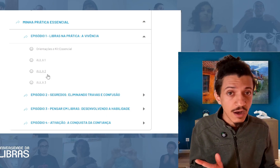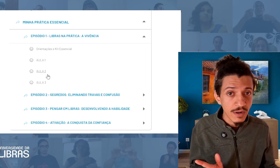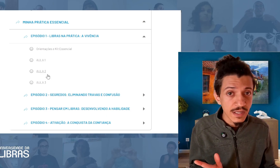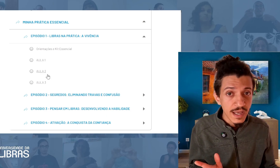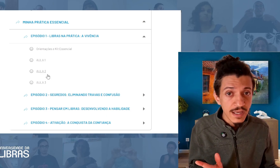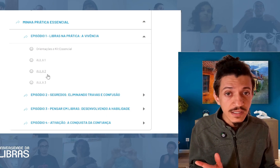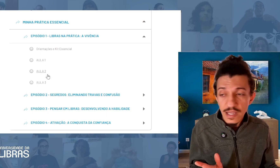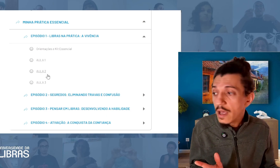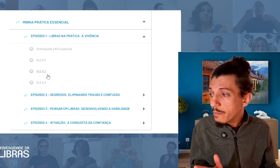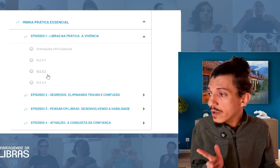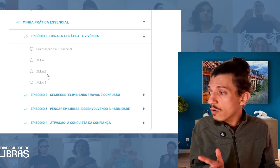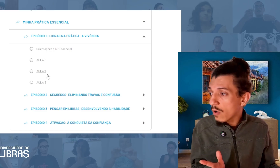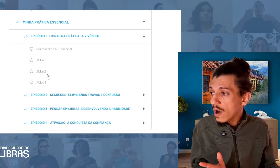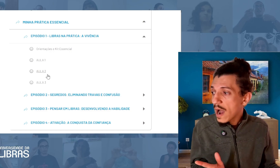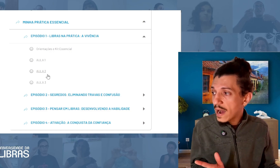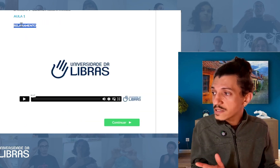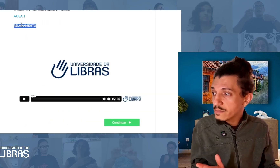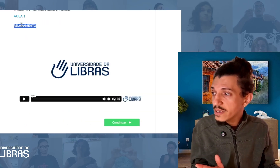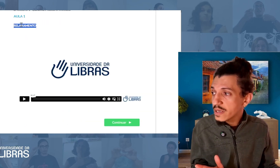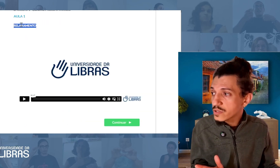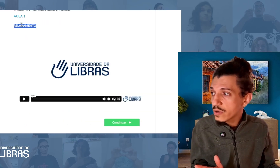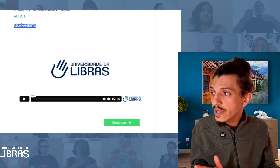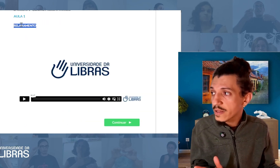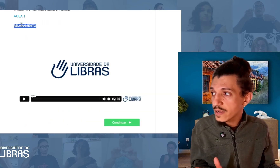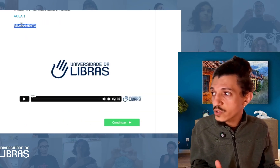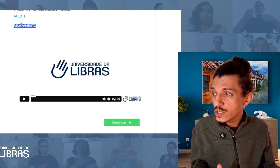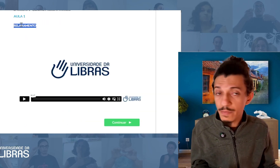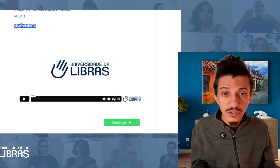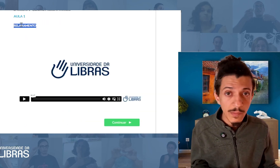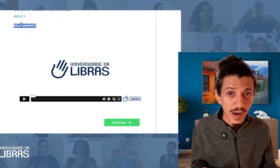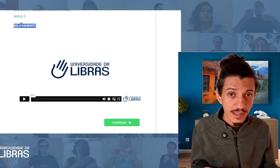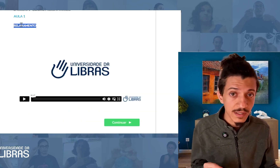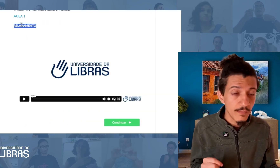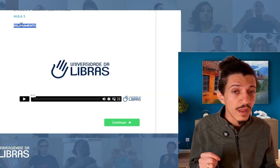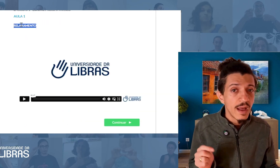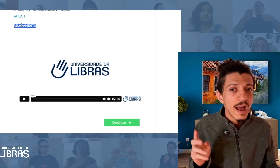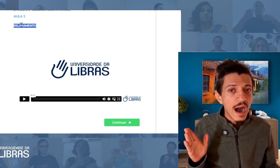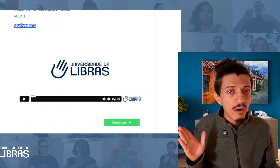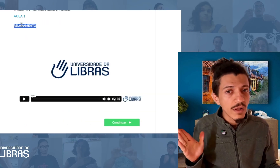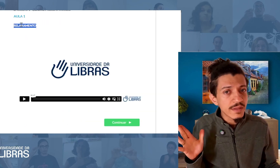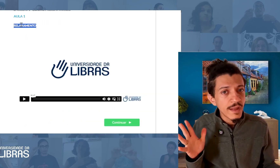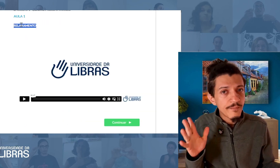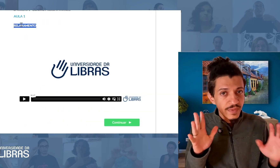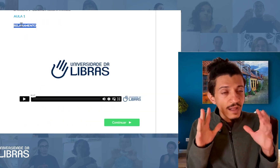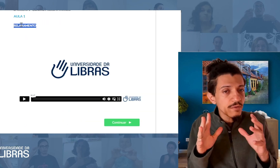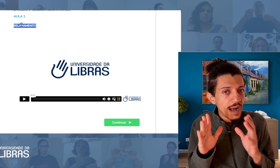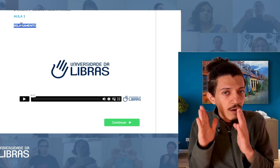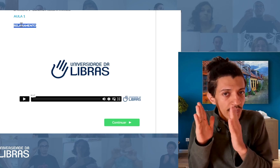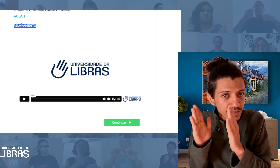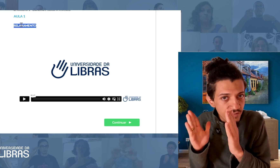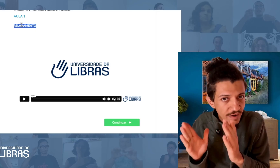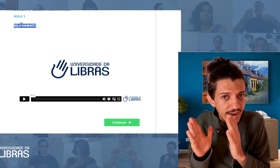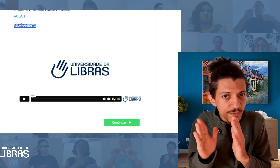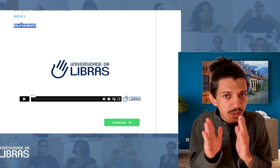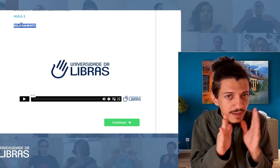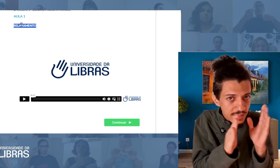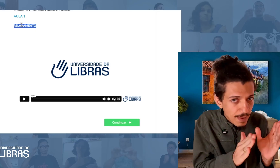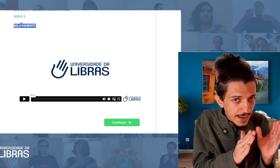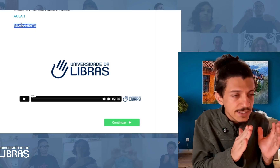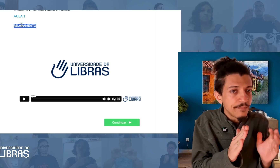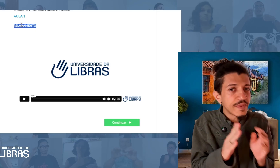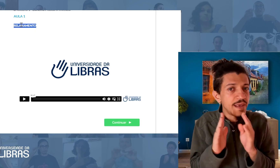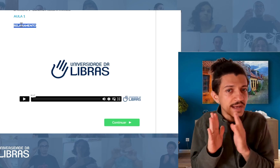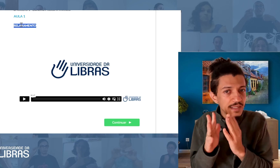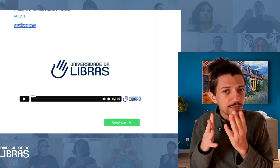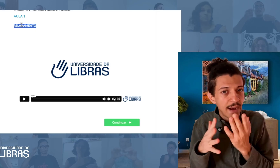as aulas e sempre com as minhas orientações passo a passo. Então, a aula tem, dentro da aula, ela tem várias pequenas